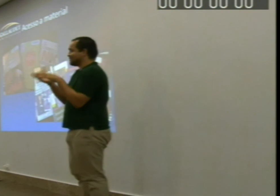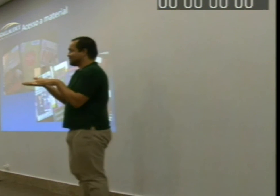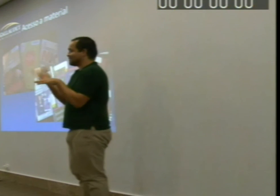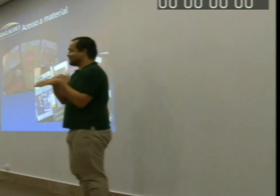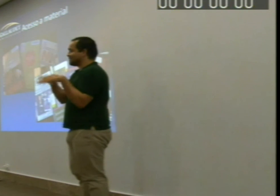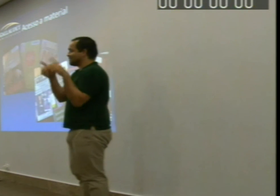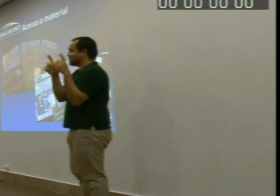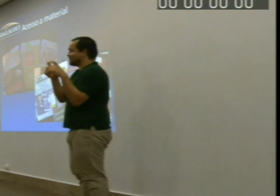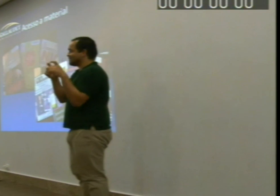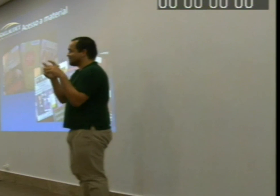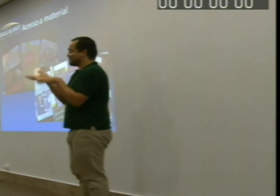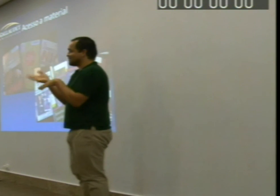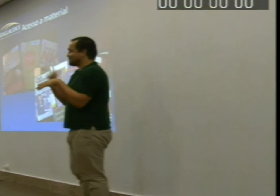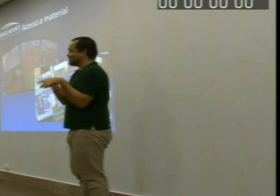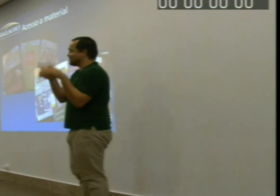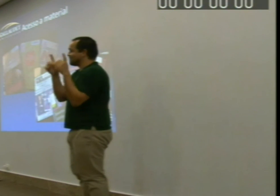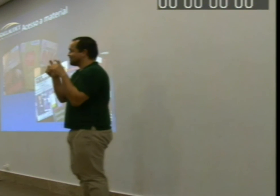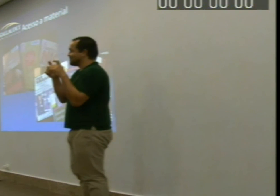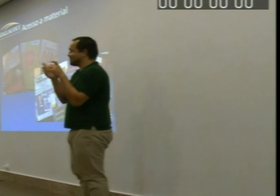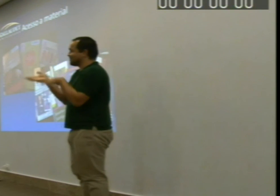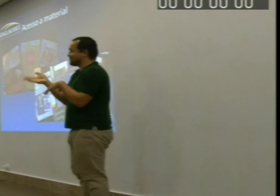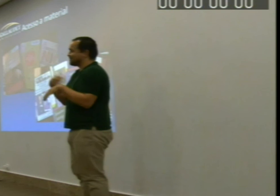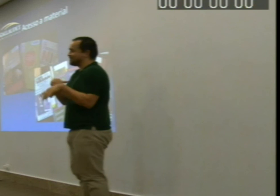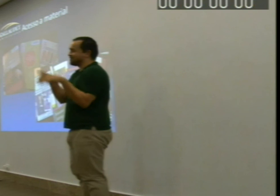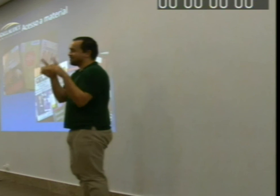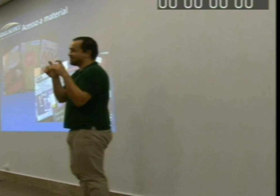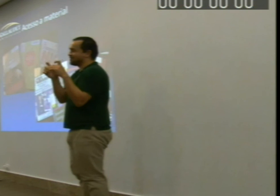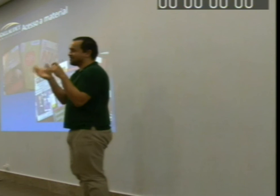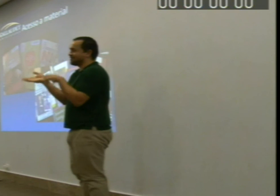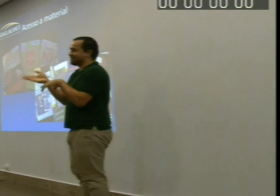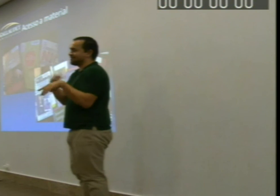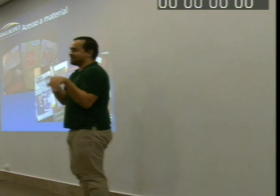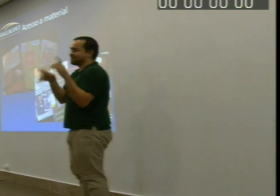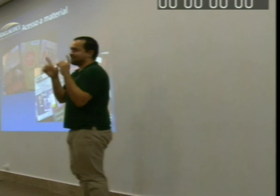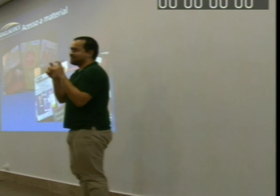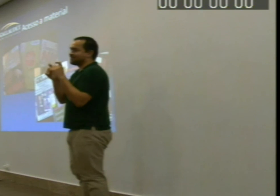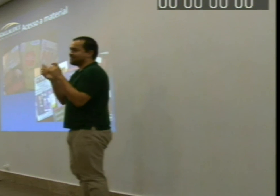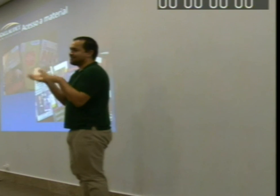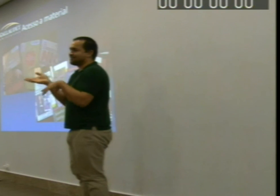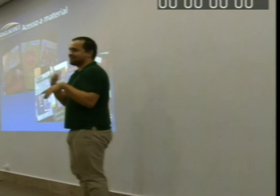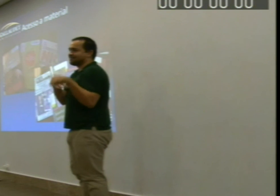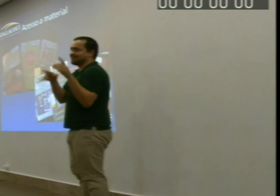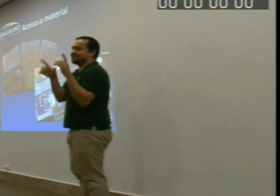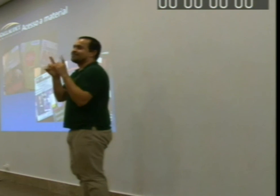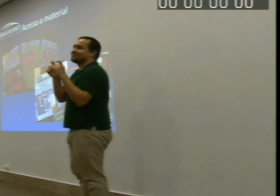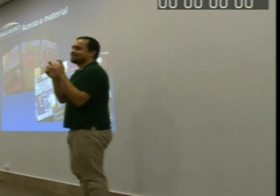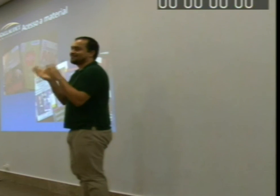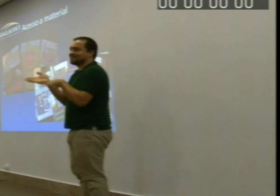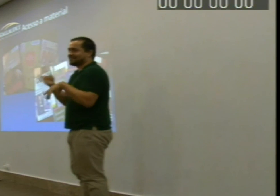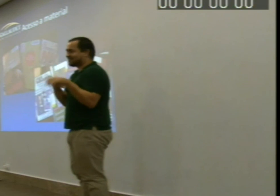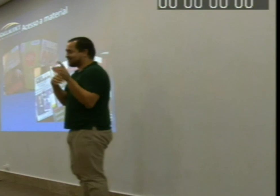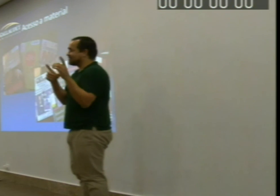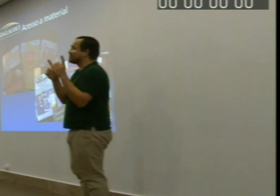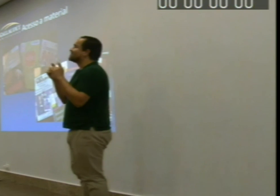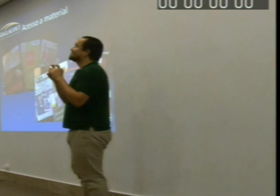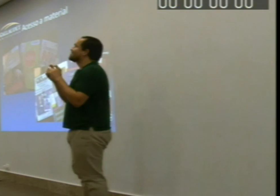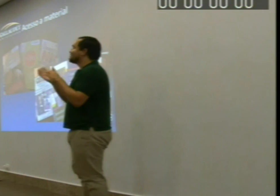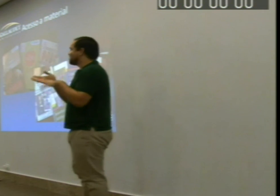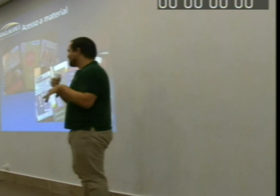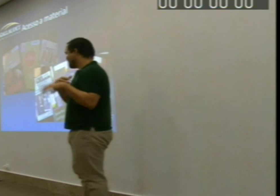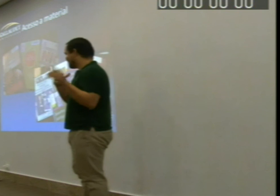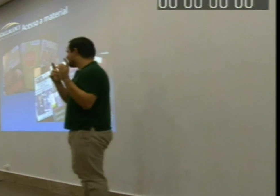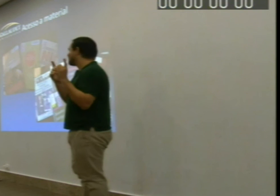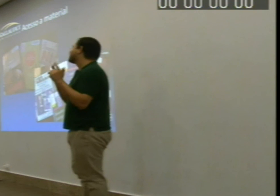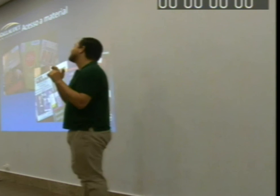fiz tirei foto página por página no celular meu Deus uma por uma de todo